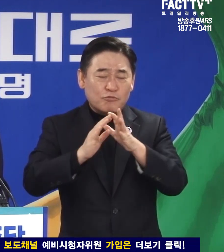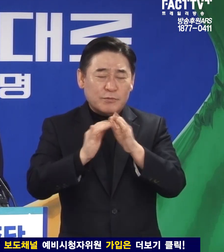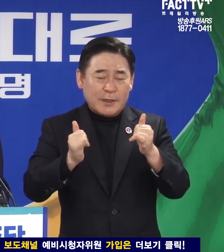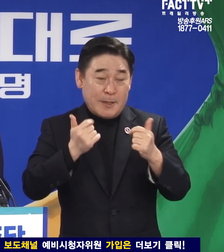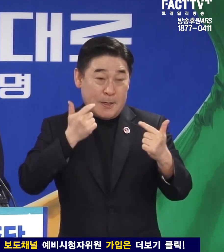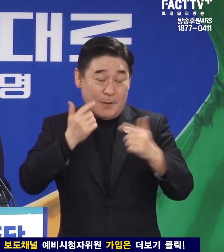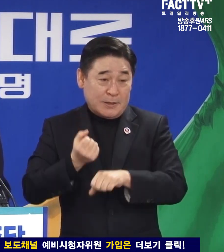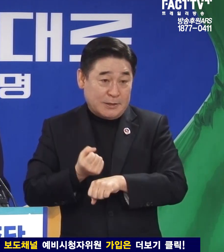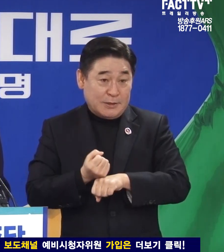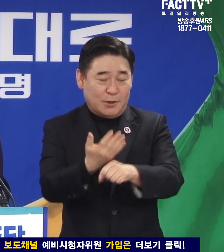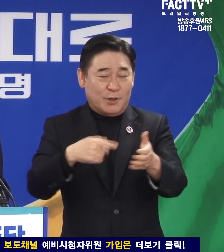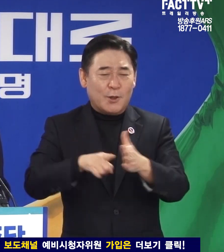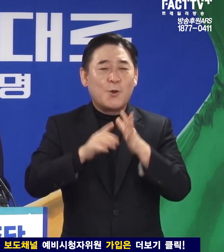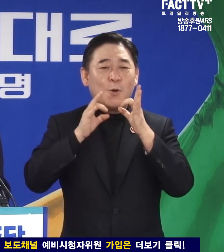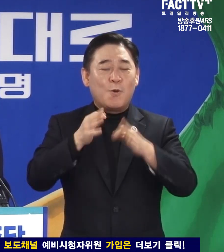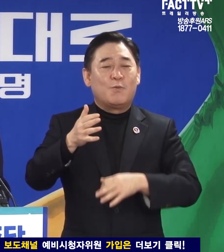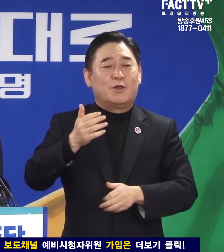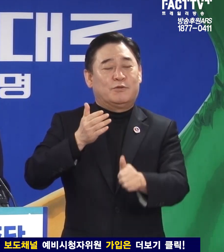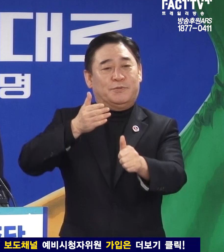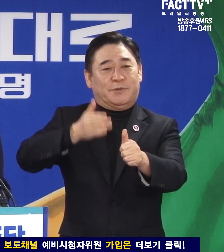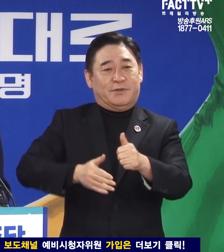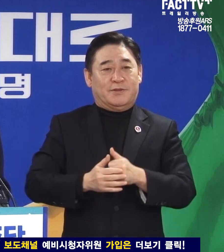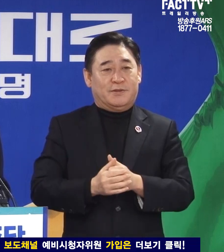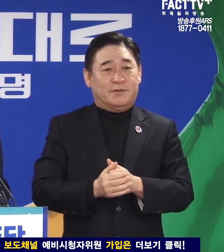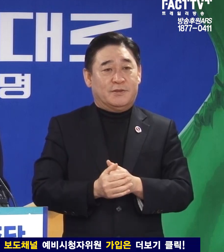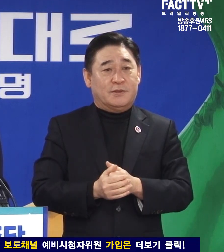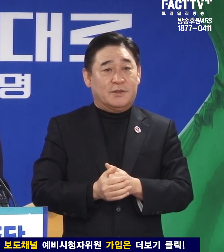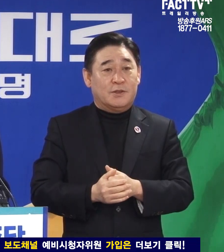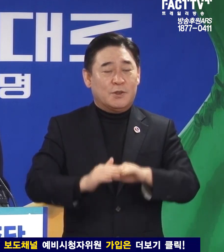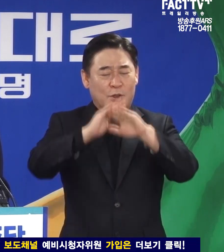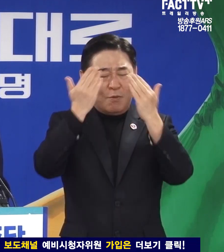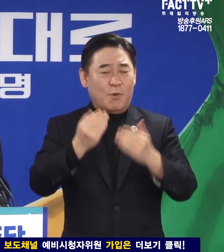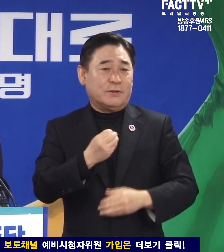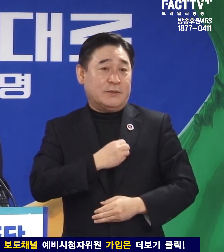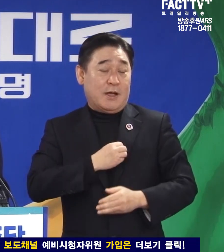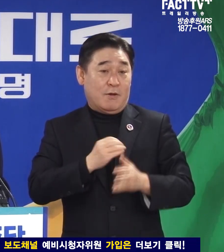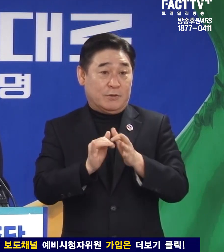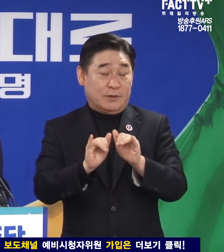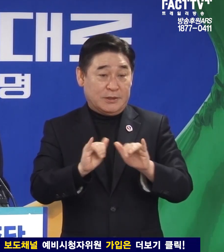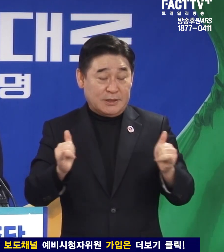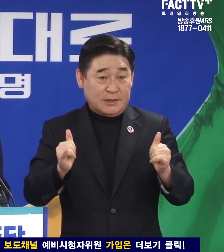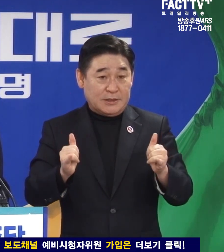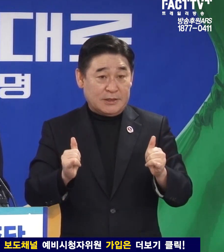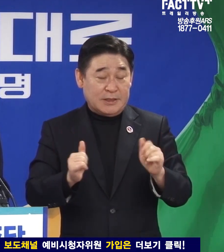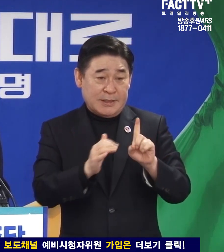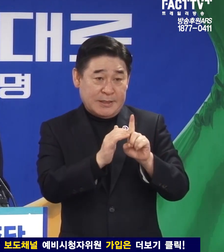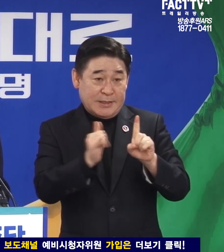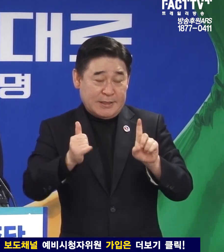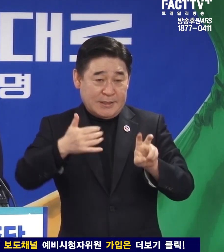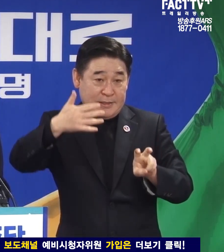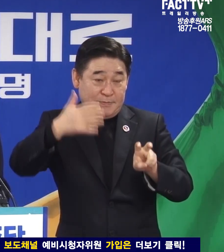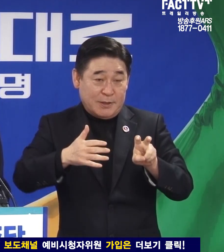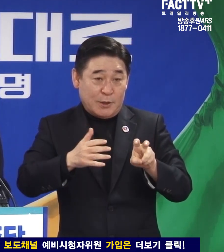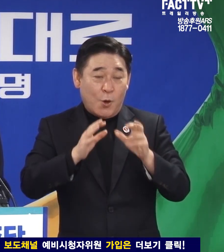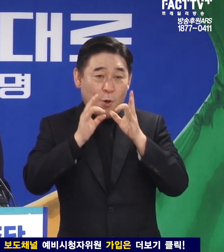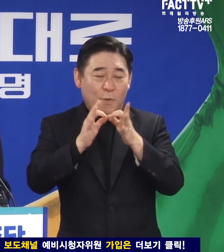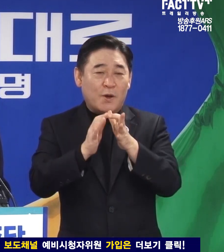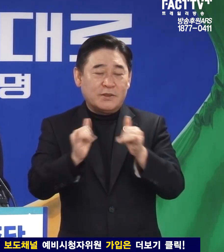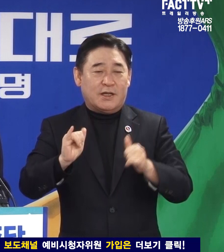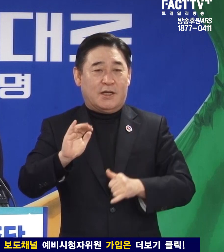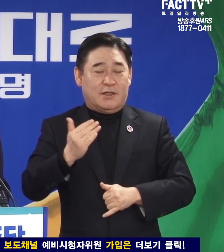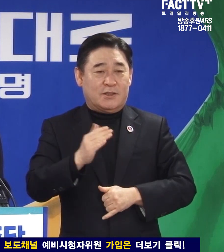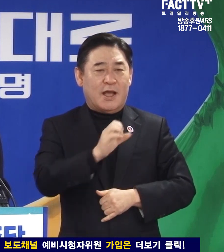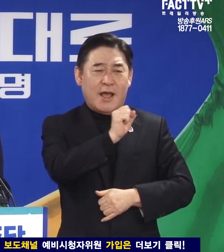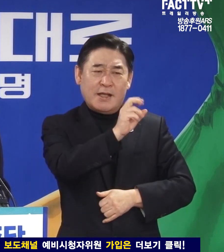있도록 홍보 전사가 되어 주십시오. 전 당원이 1인 미디어 메신저가 될 수 있도록 SNS, 유튜브